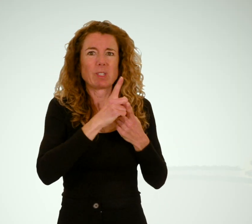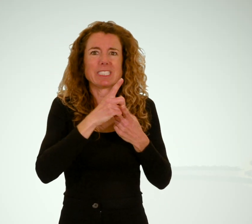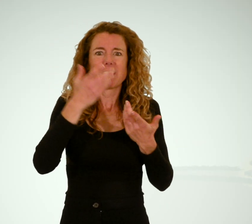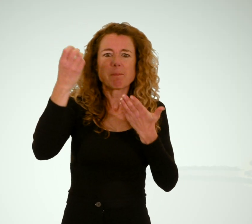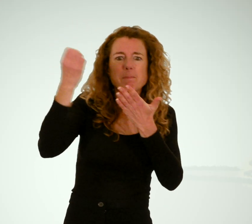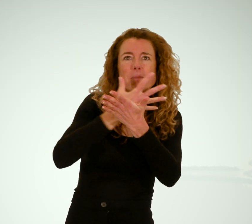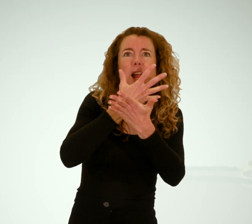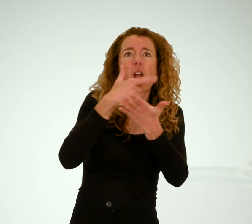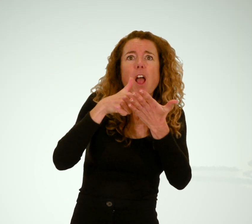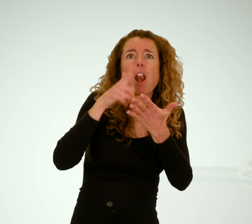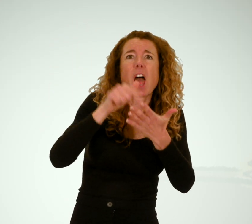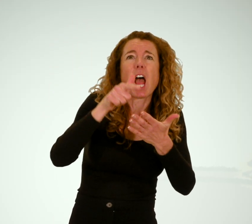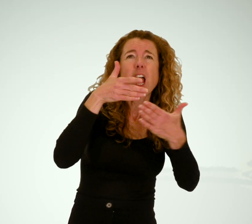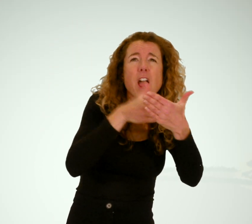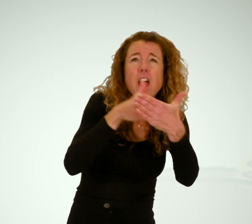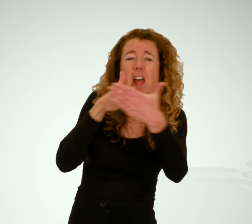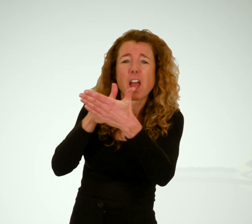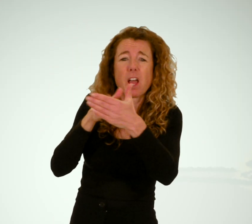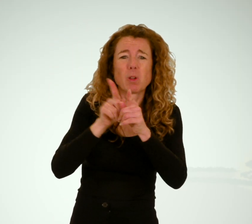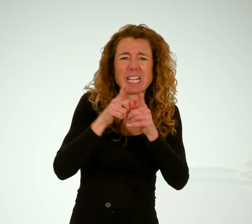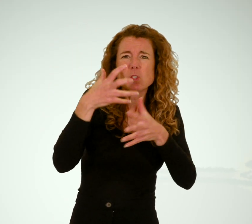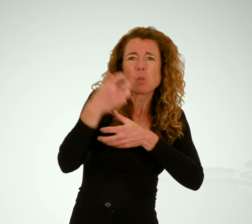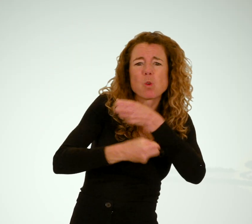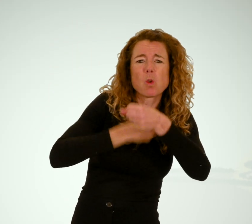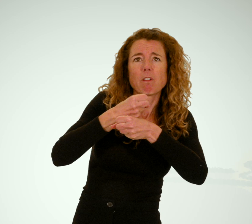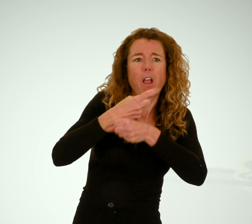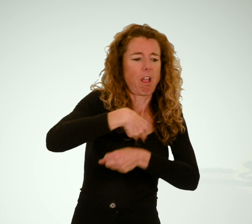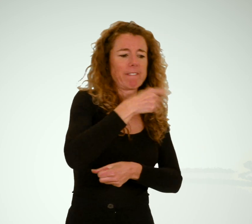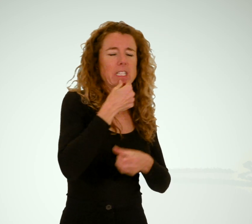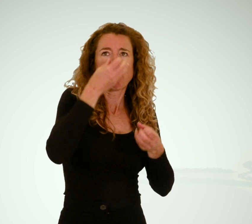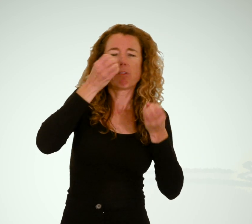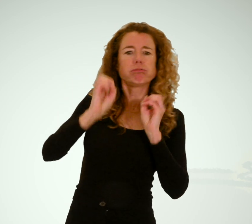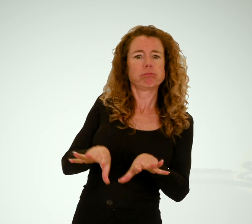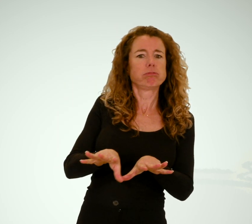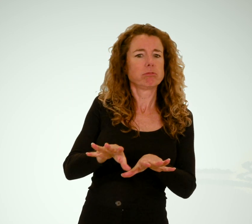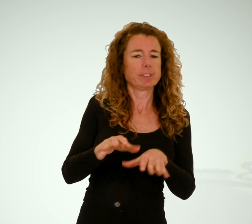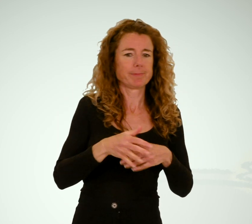Alors quand il y a une difficulté ou quand on les fait souffrir à cause de la parole, ils abandonnent tout de suite.